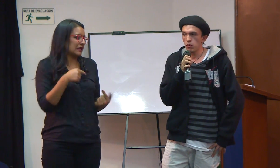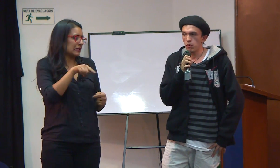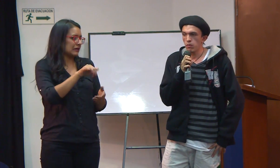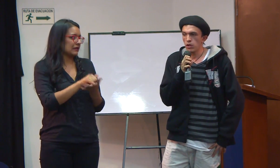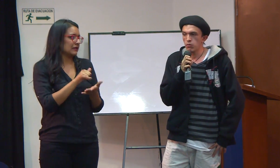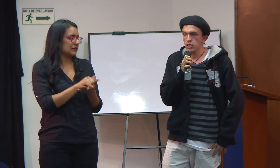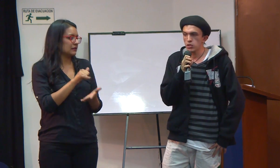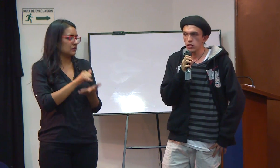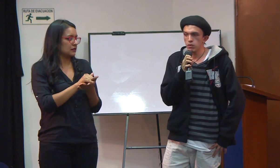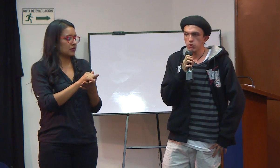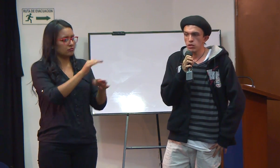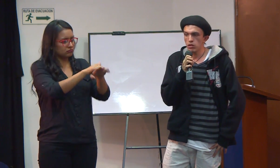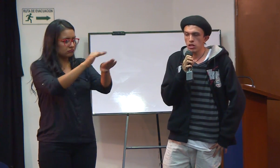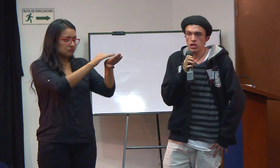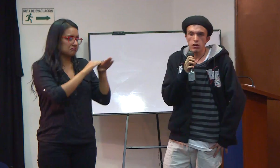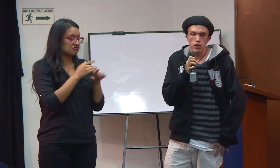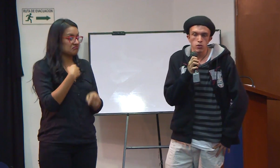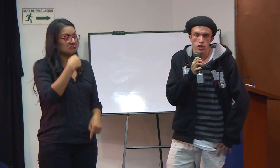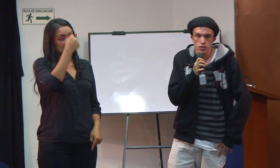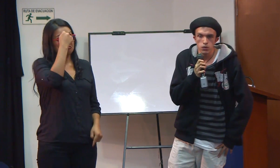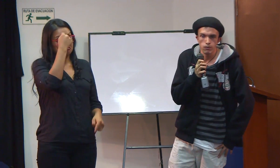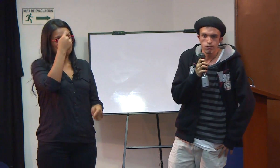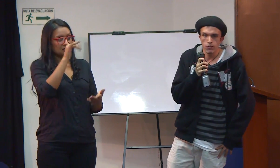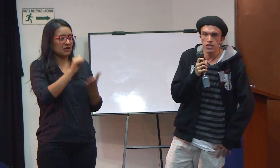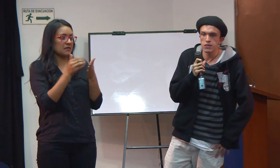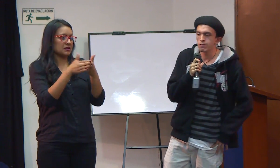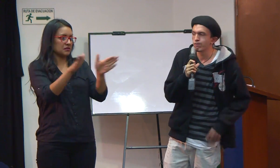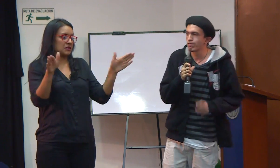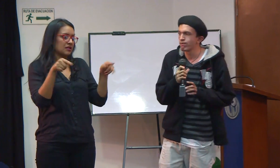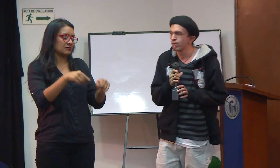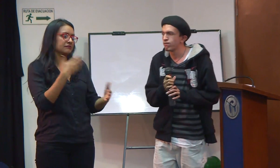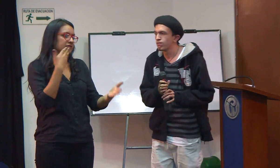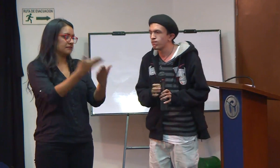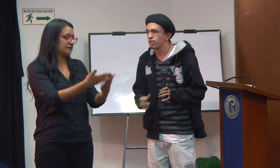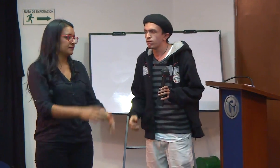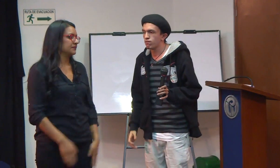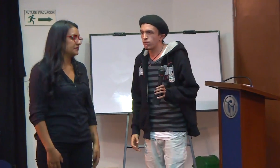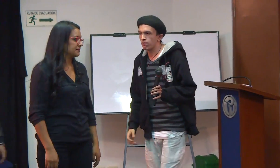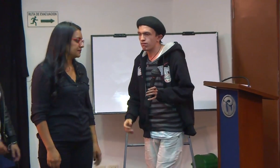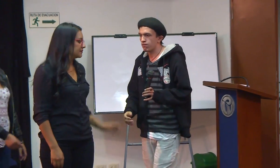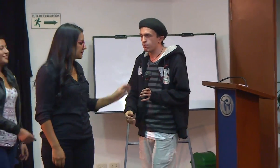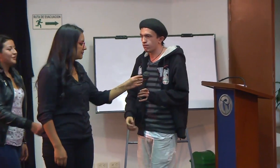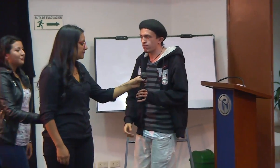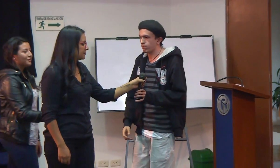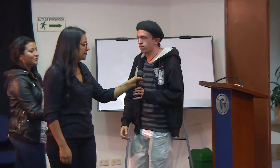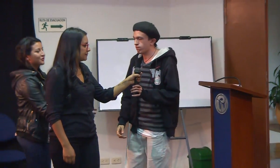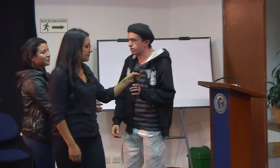como la invitación y, pues, bueno, la apertura a esto. Gracias.